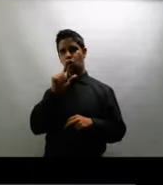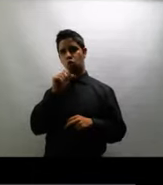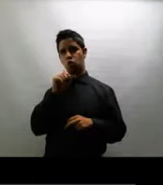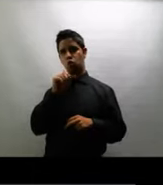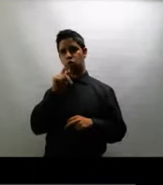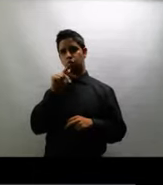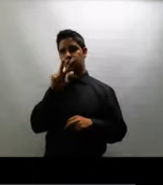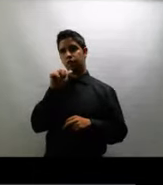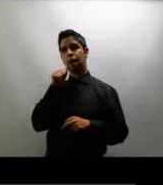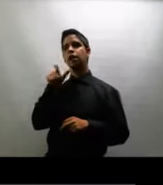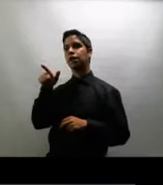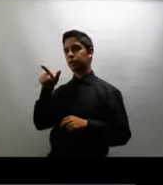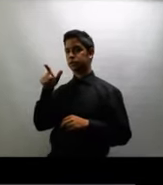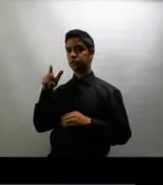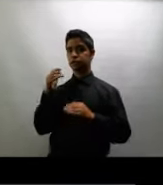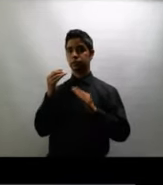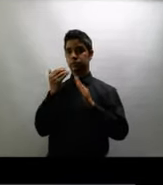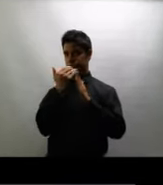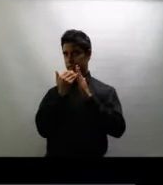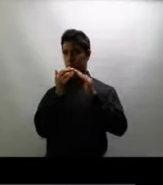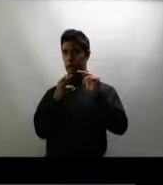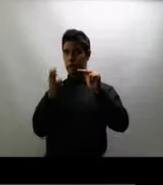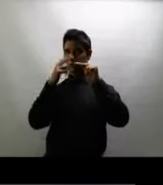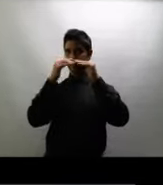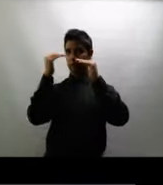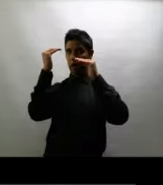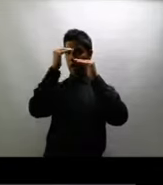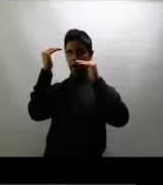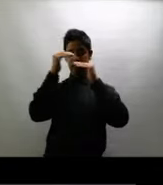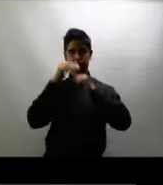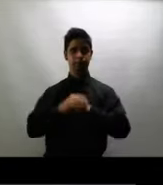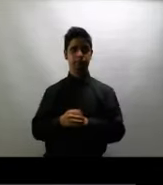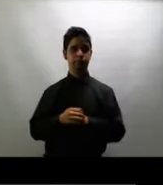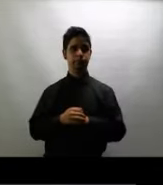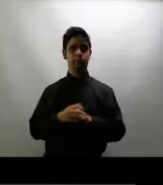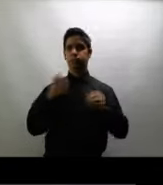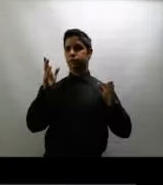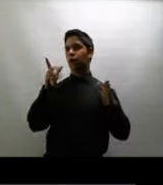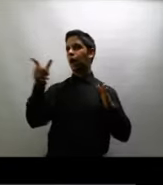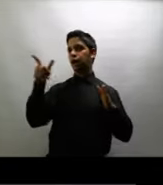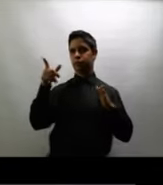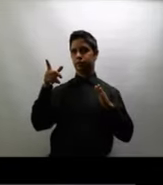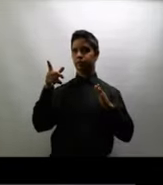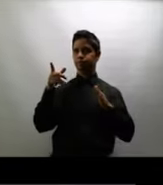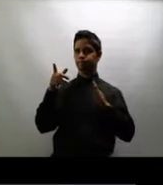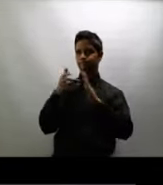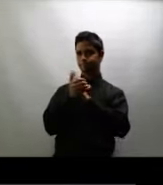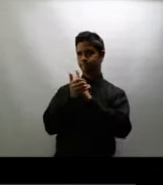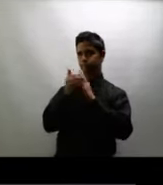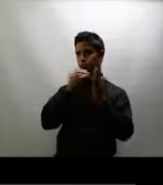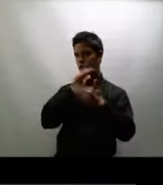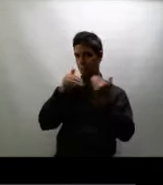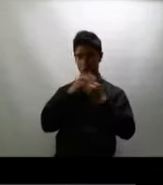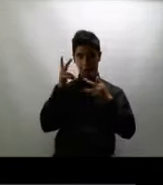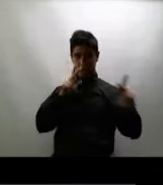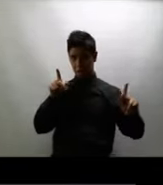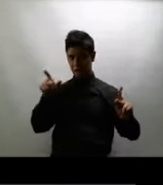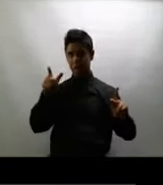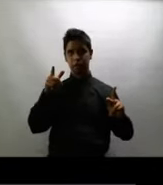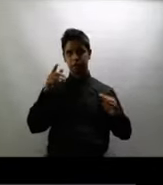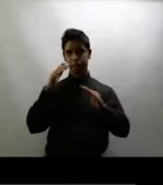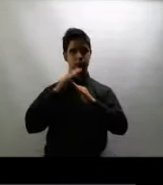rankeada bien alto, ¿no? Y yo me imagino que todavía está alta, ¿no? Pero ese nivel ya todos están rankeados. Sí, para llegar a semifinales de un